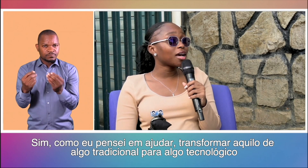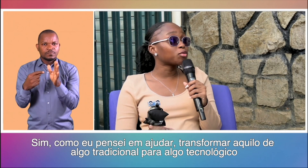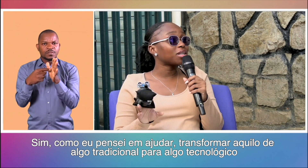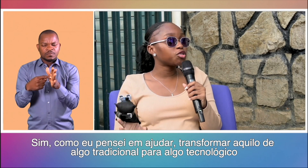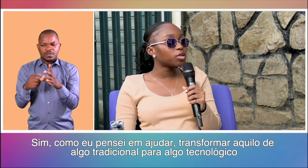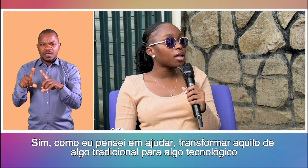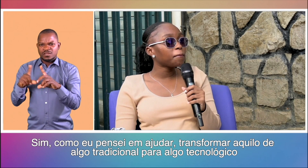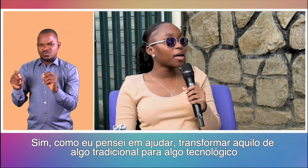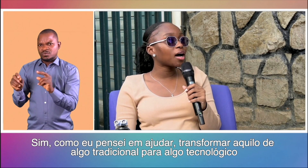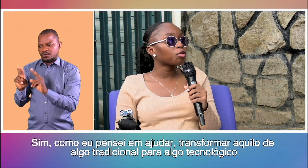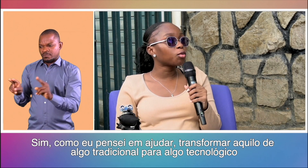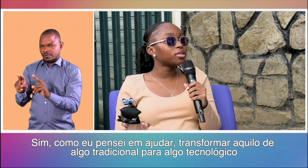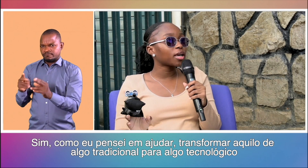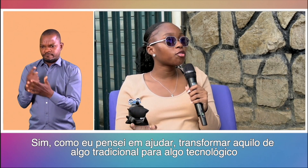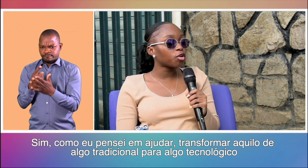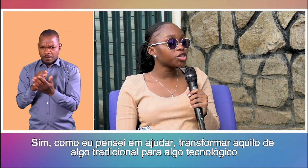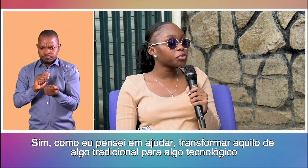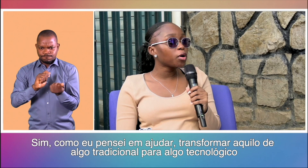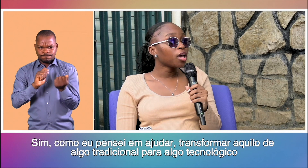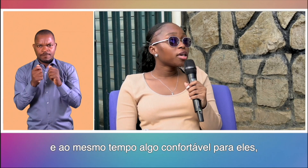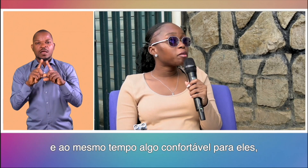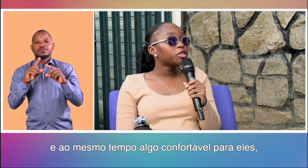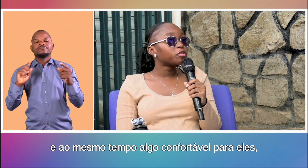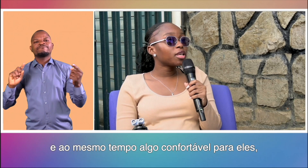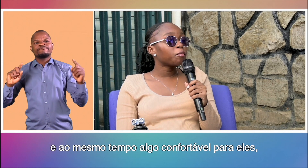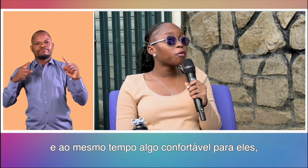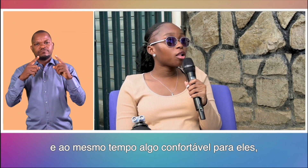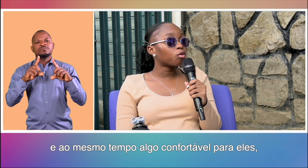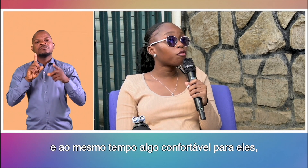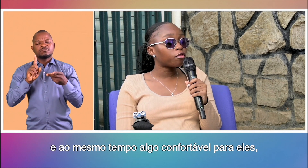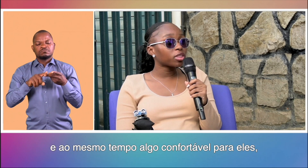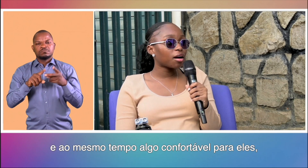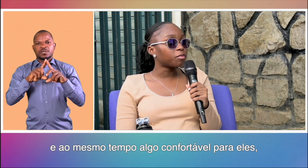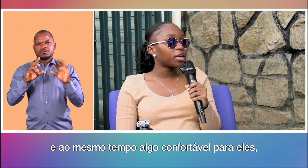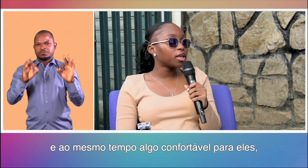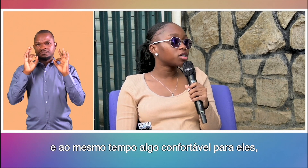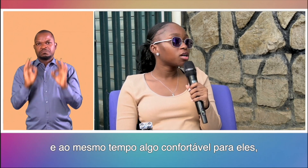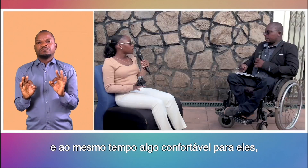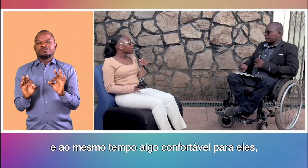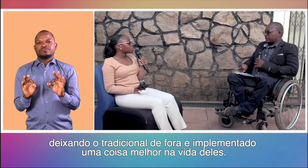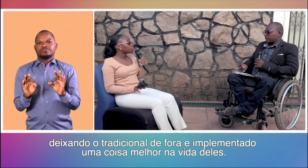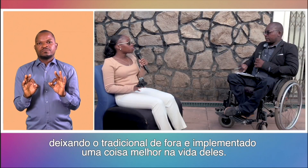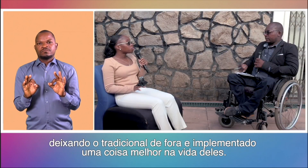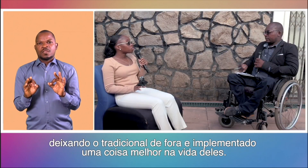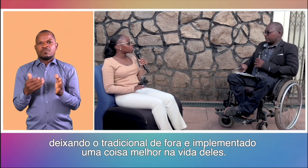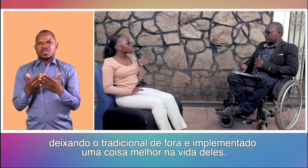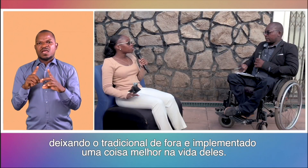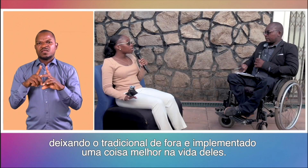algo tradicional para algo tecnológico e ao mesmo tempo algo confortável para eles, deixando do tradicional